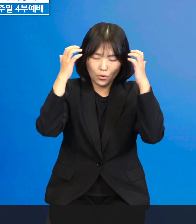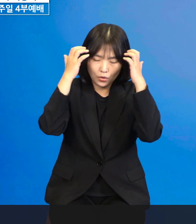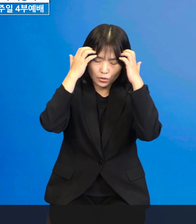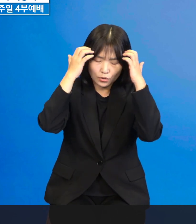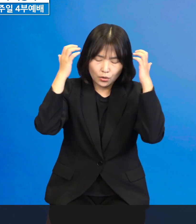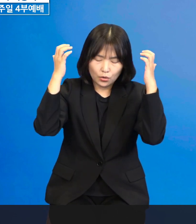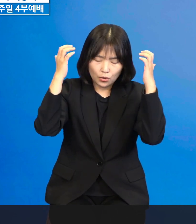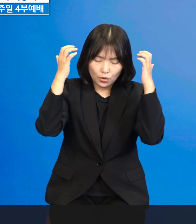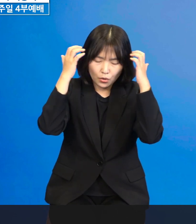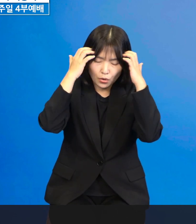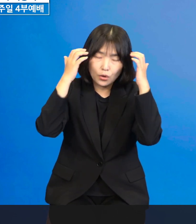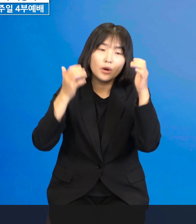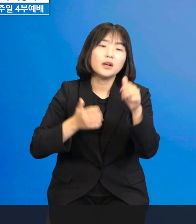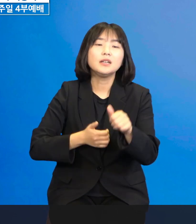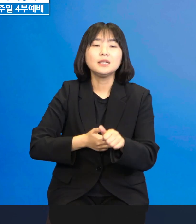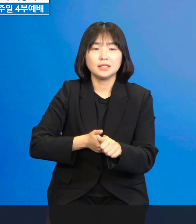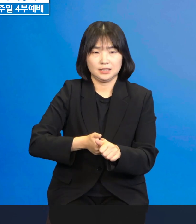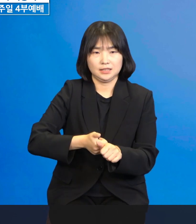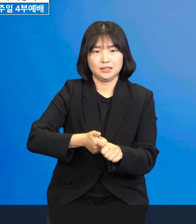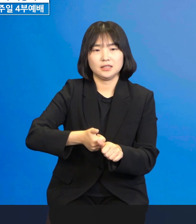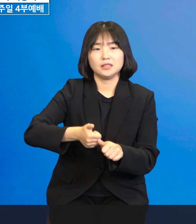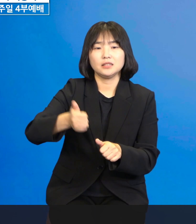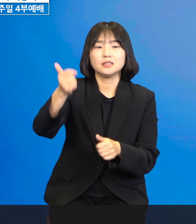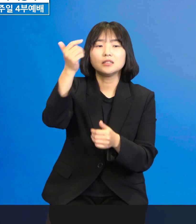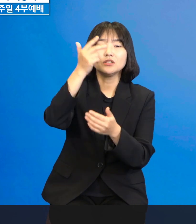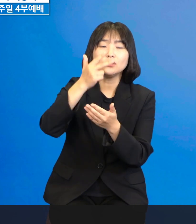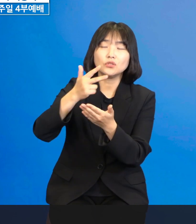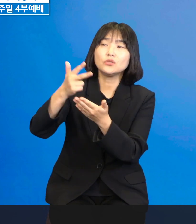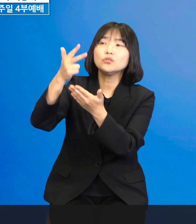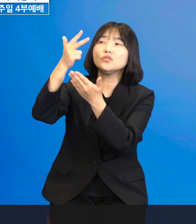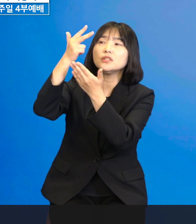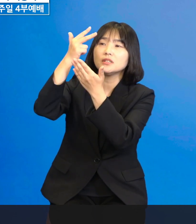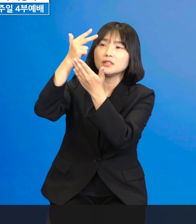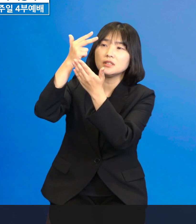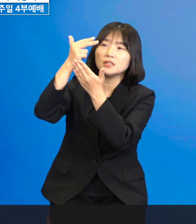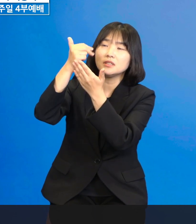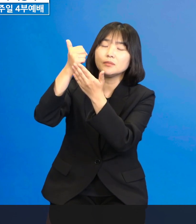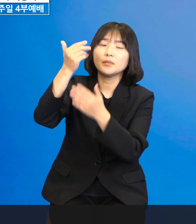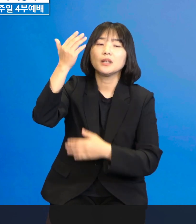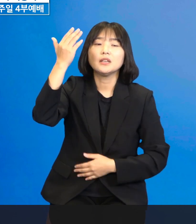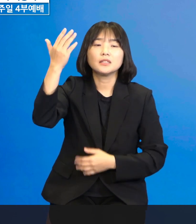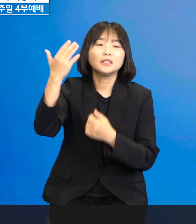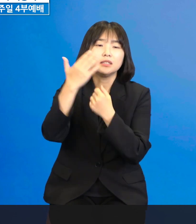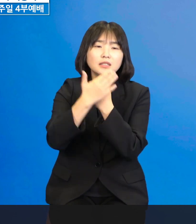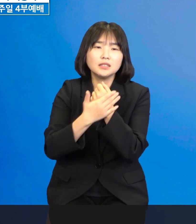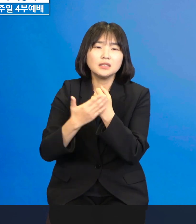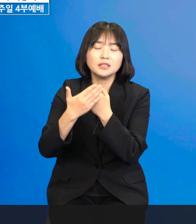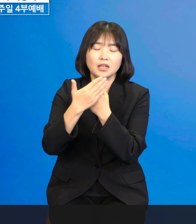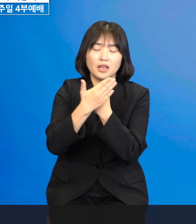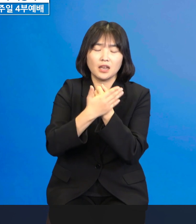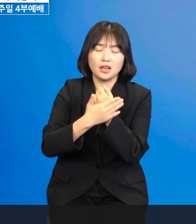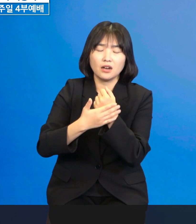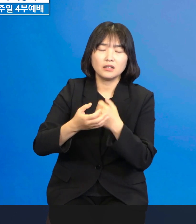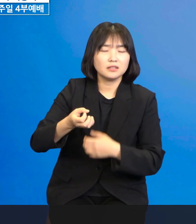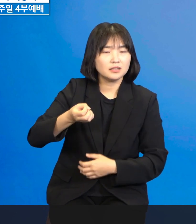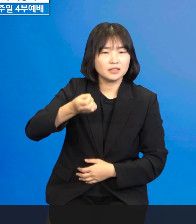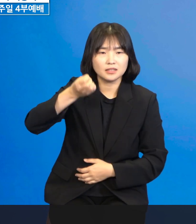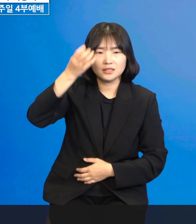십자가 고통 이기신 은혜 어찌 주리,